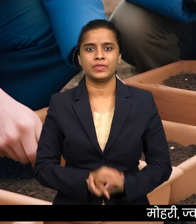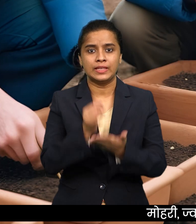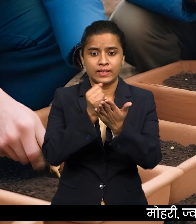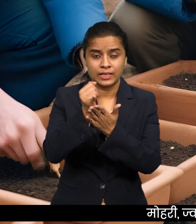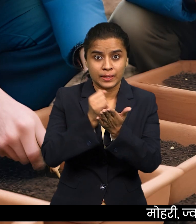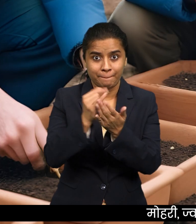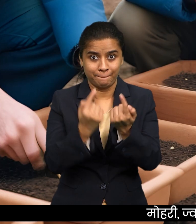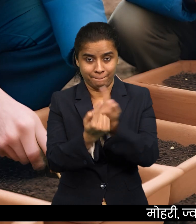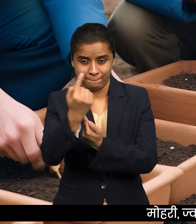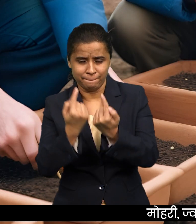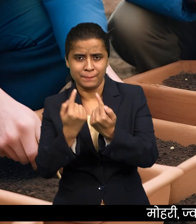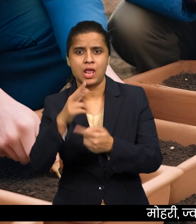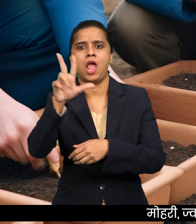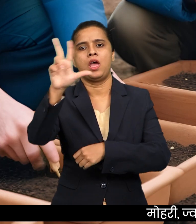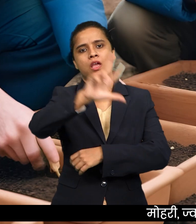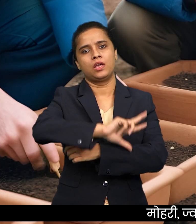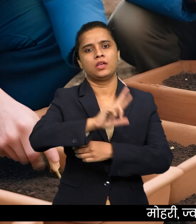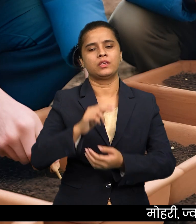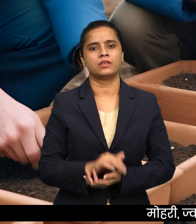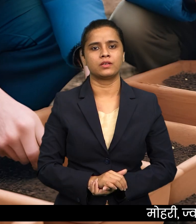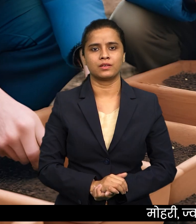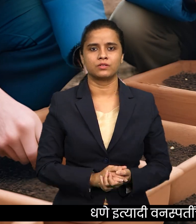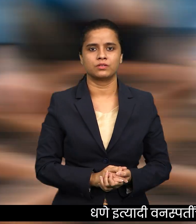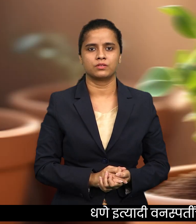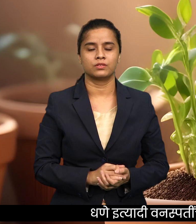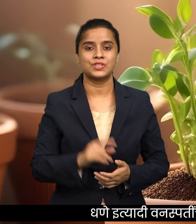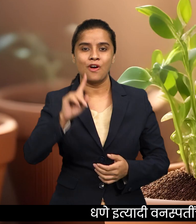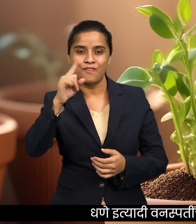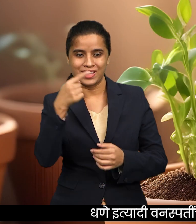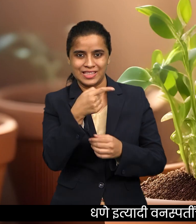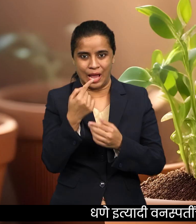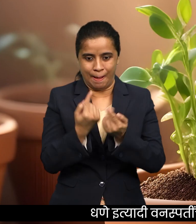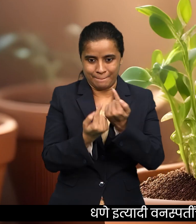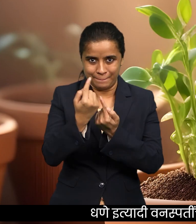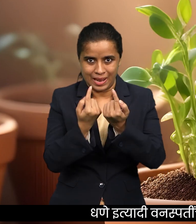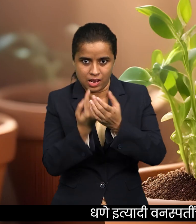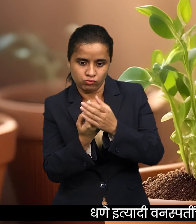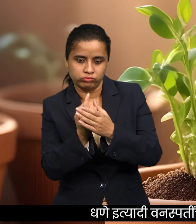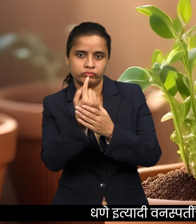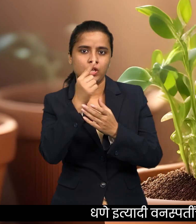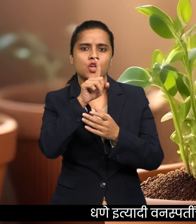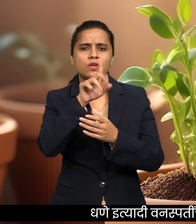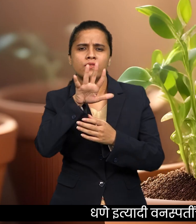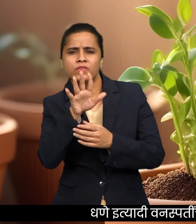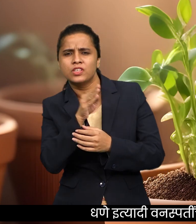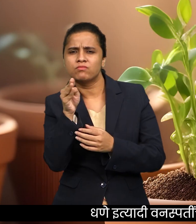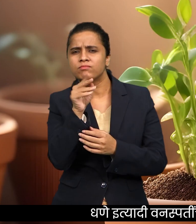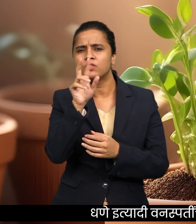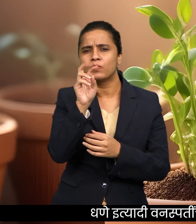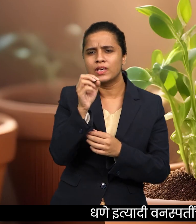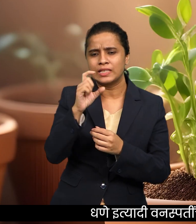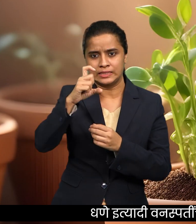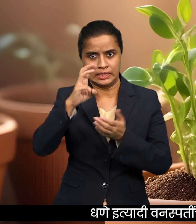दृश्य 6. मोहरी, ज्वारी, मका, वटाणा, धणे इत्यादी वनस्पतीची बियाणे